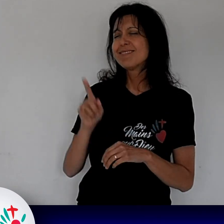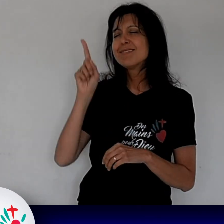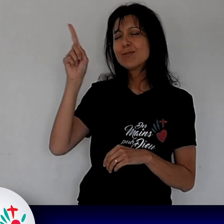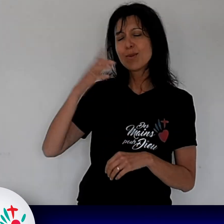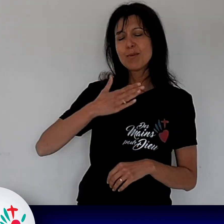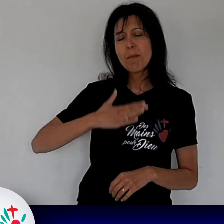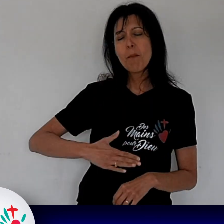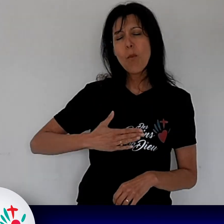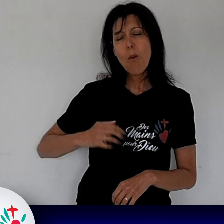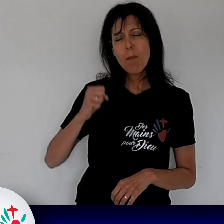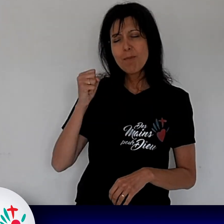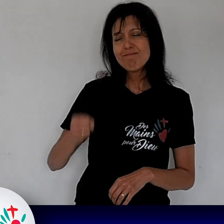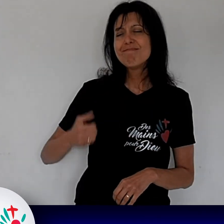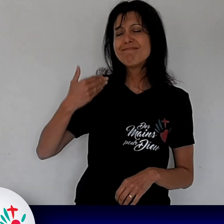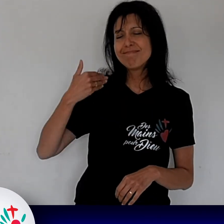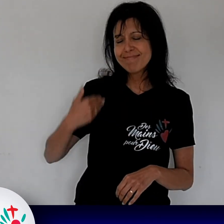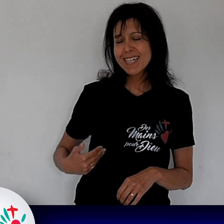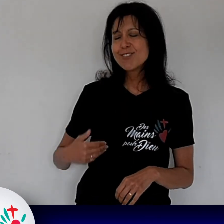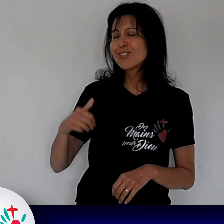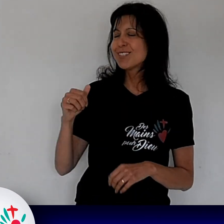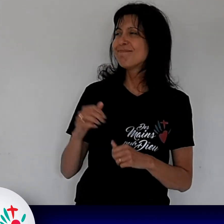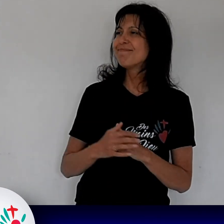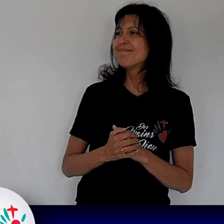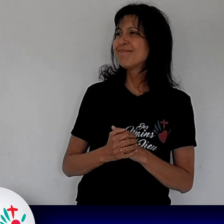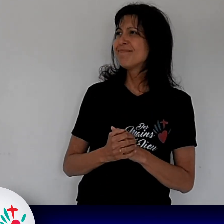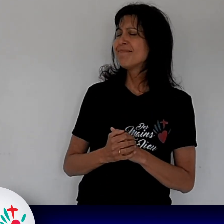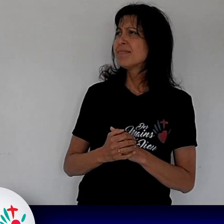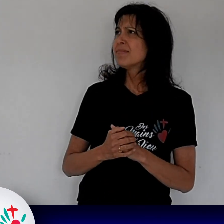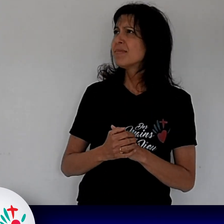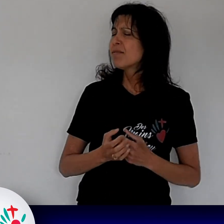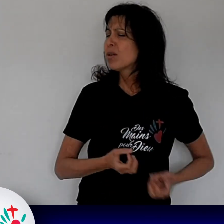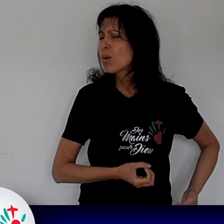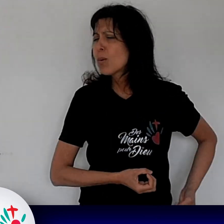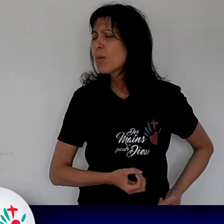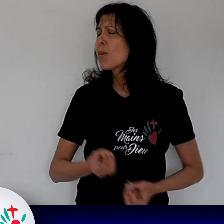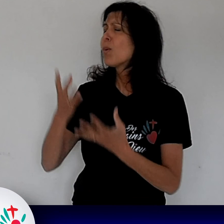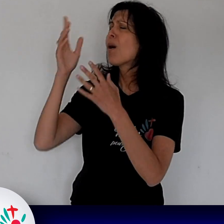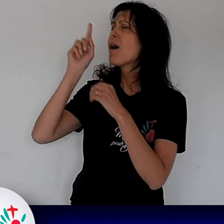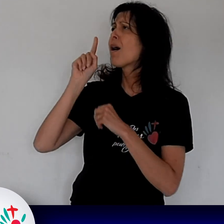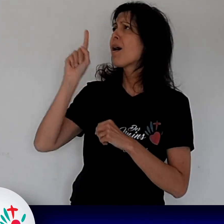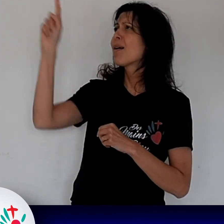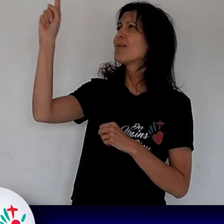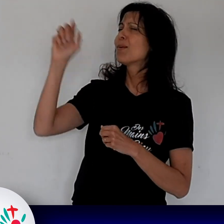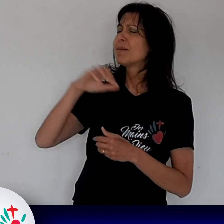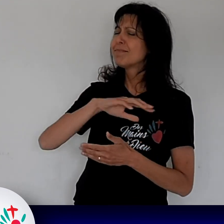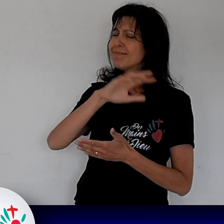berger, Seigneur. À toi seul soit toute la gloire. Amen.